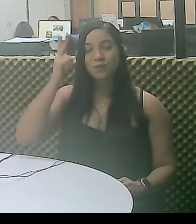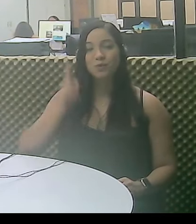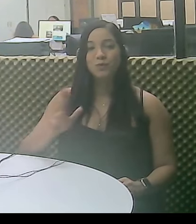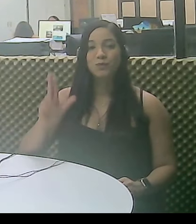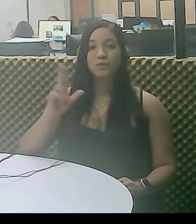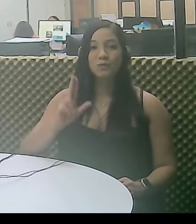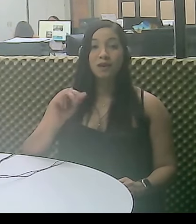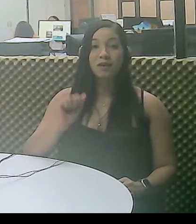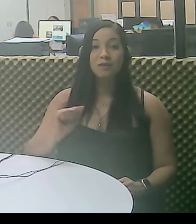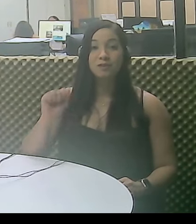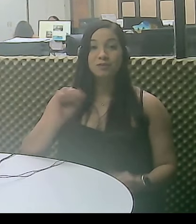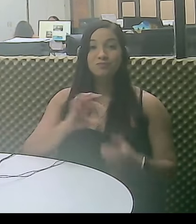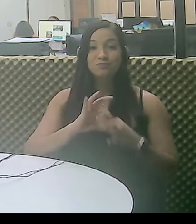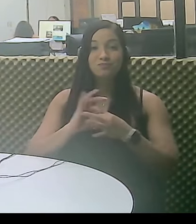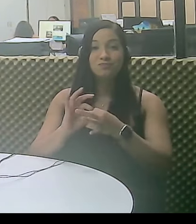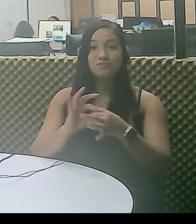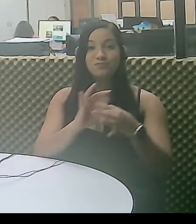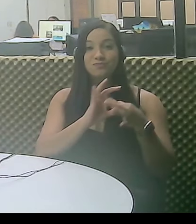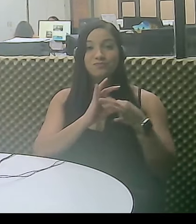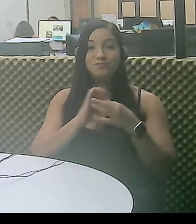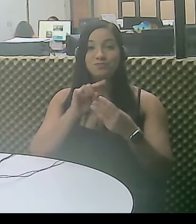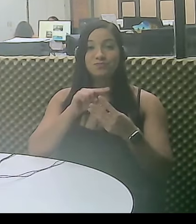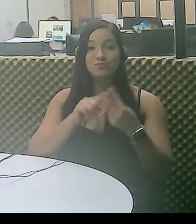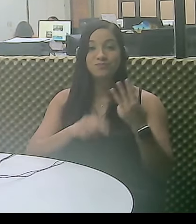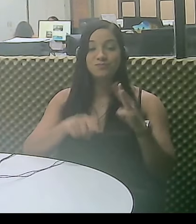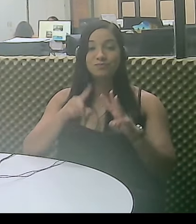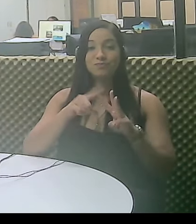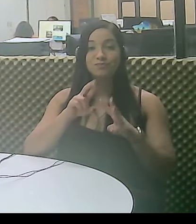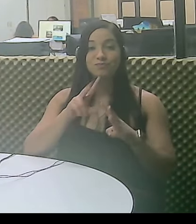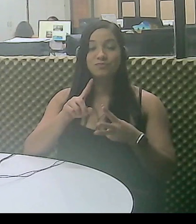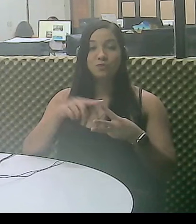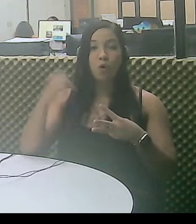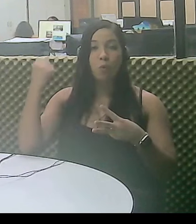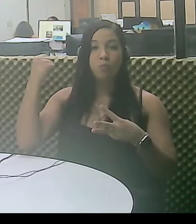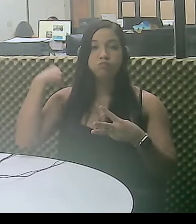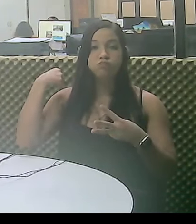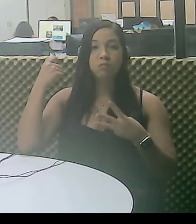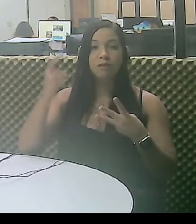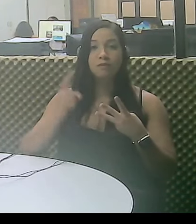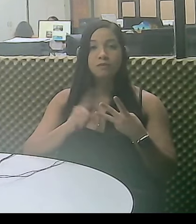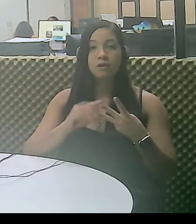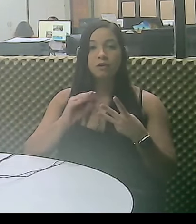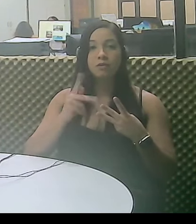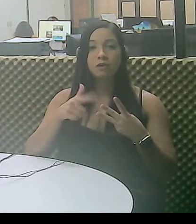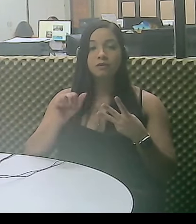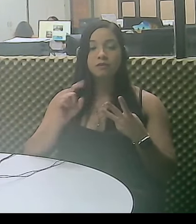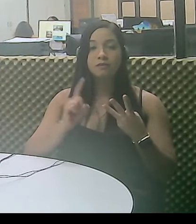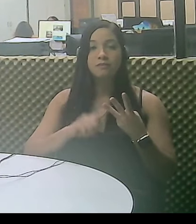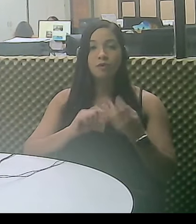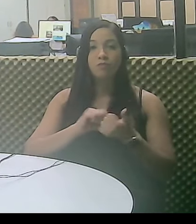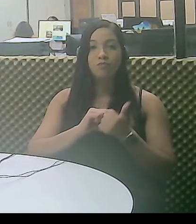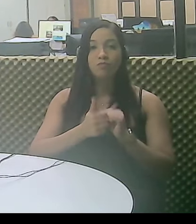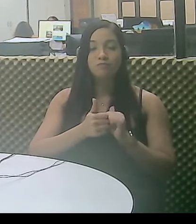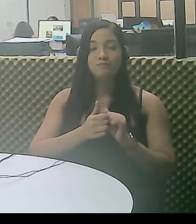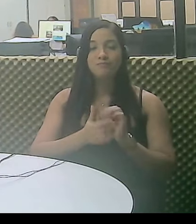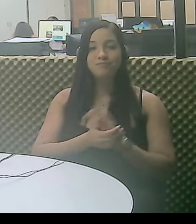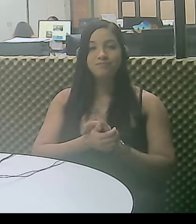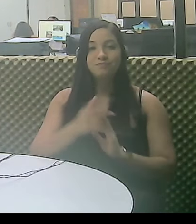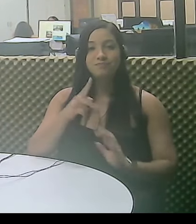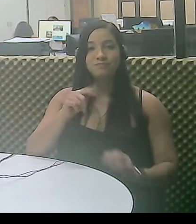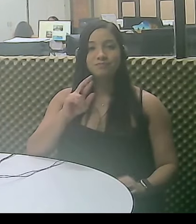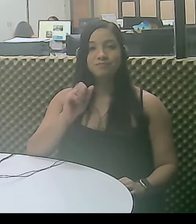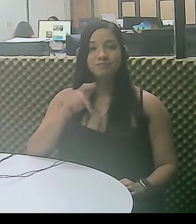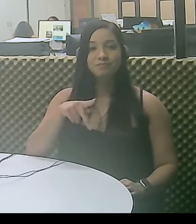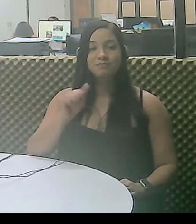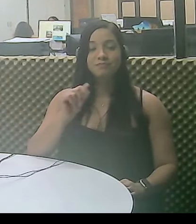Uberlândia e associações parceiras em 3 modalidades: halterofilismo, bocha e atletismo. O Parapan